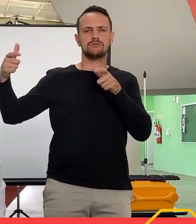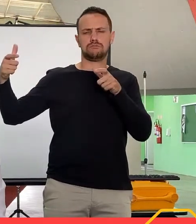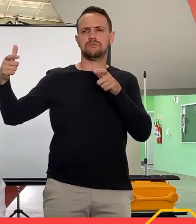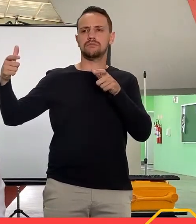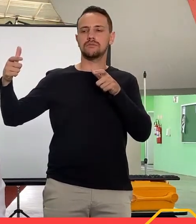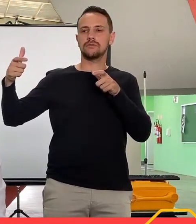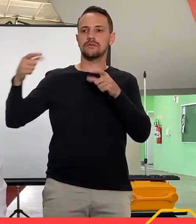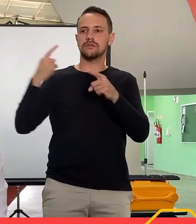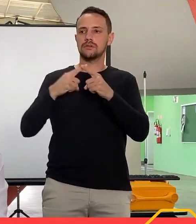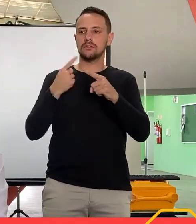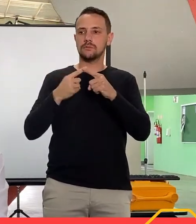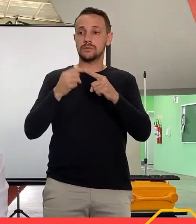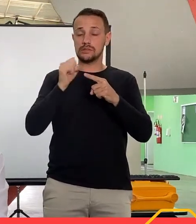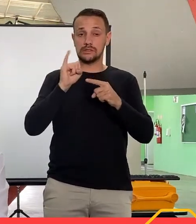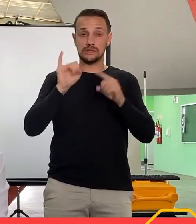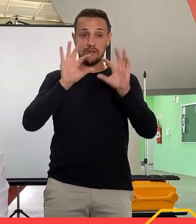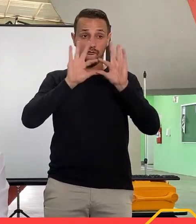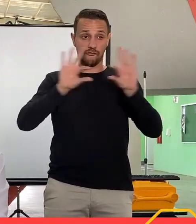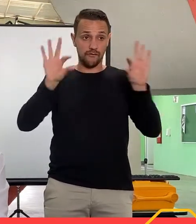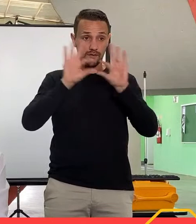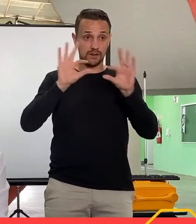frase, partindo de um chefe de Estado,